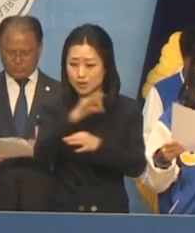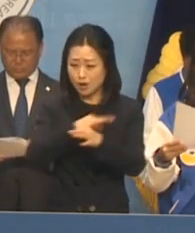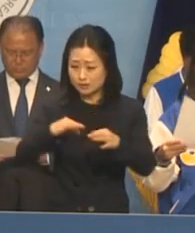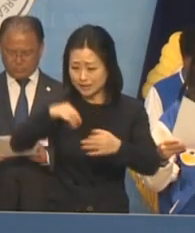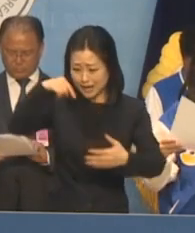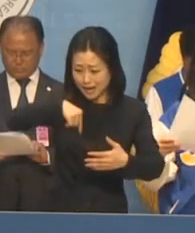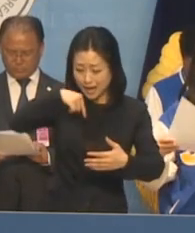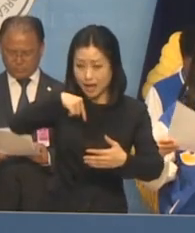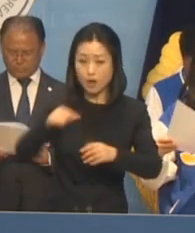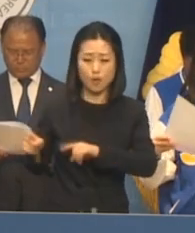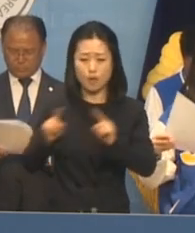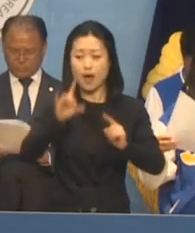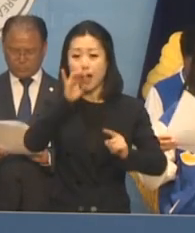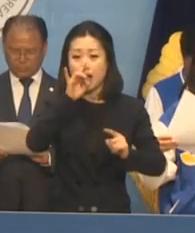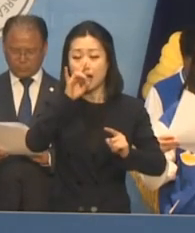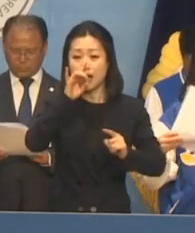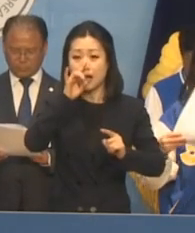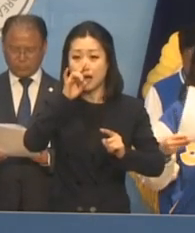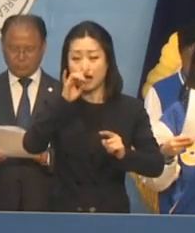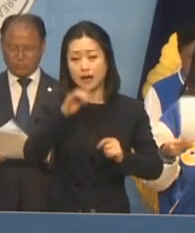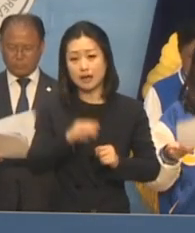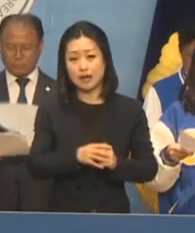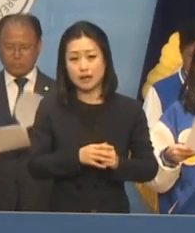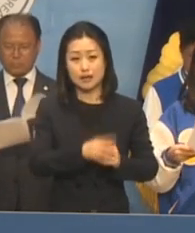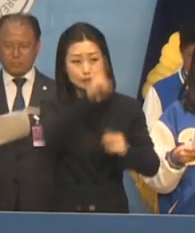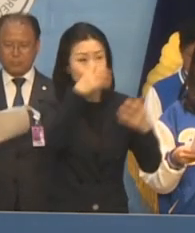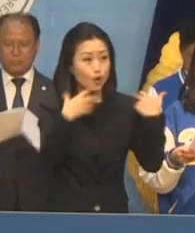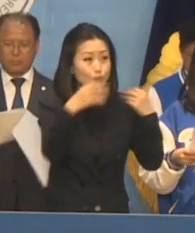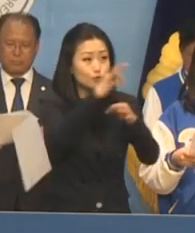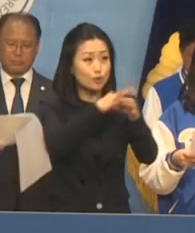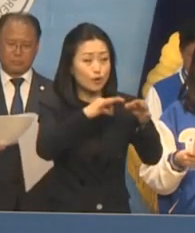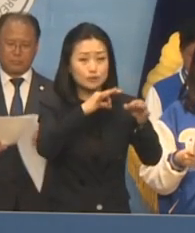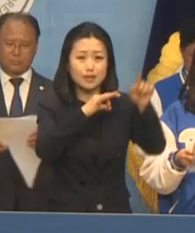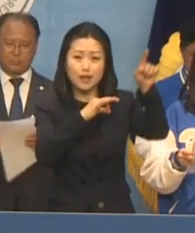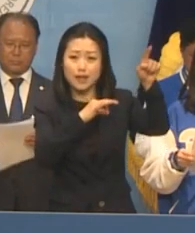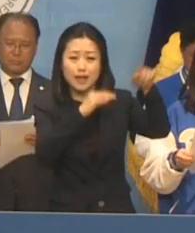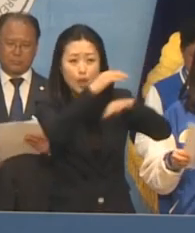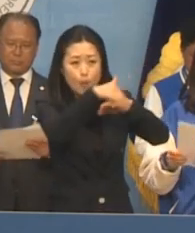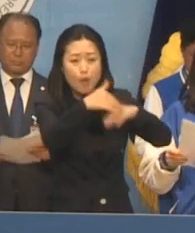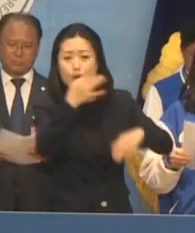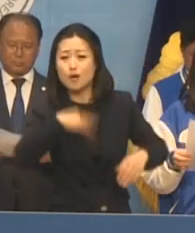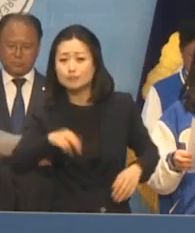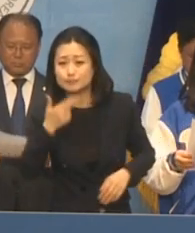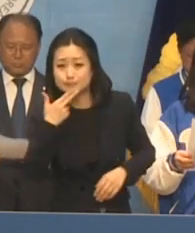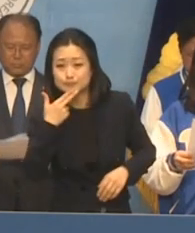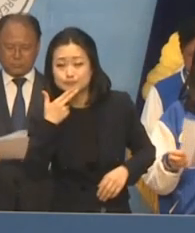정책은 소상공인의 매출 회복의 실질적인 효과를 를 주지 못하고